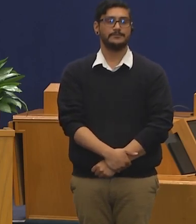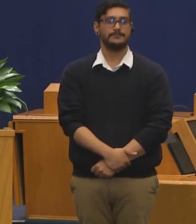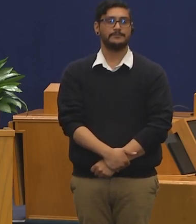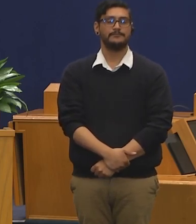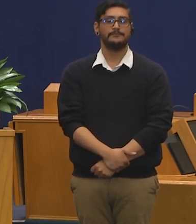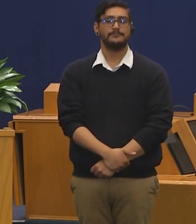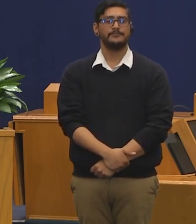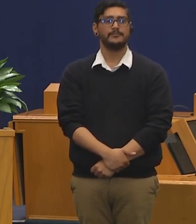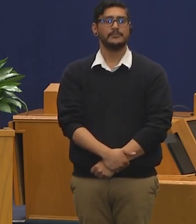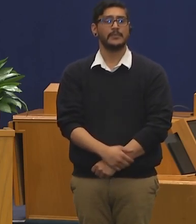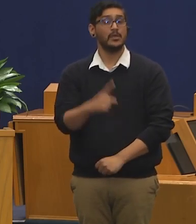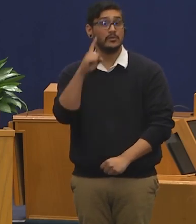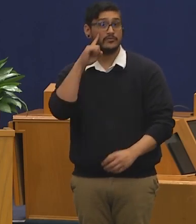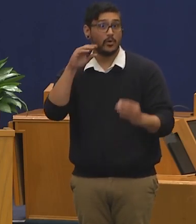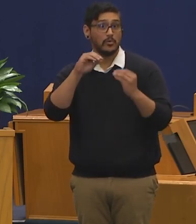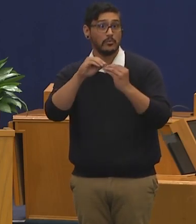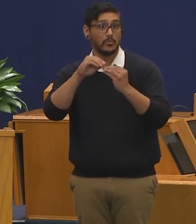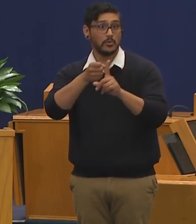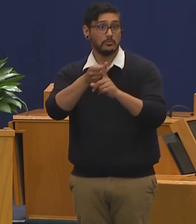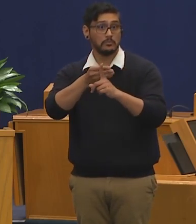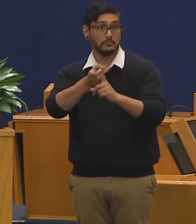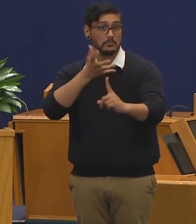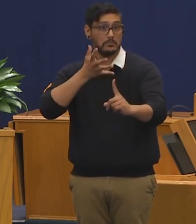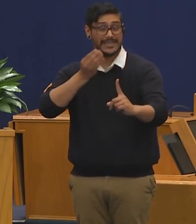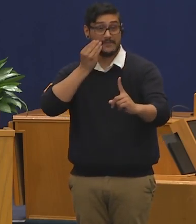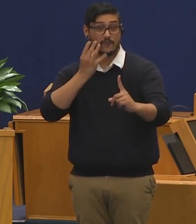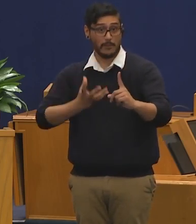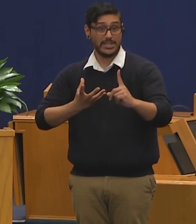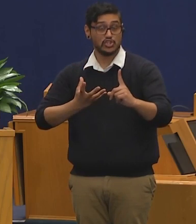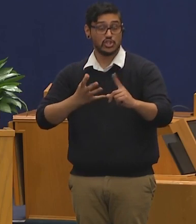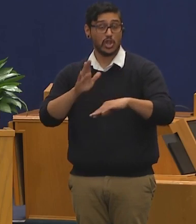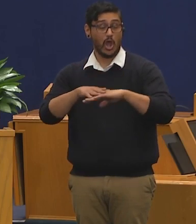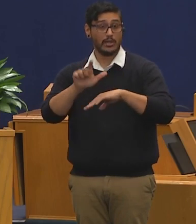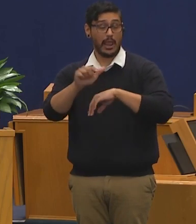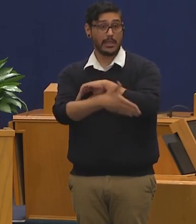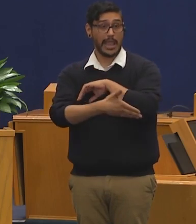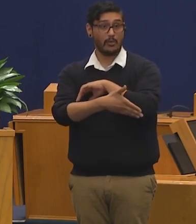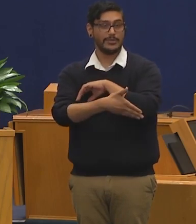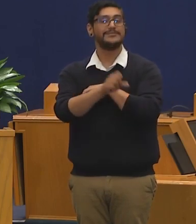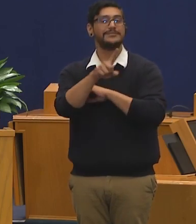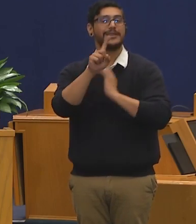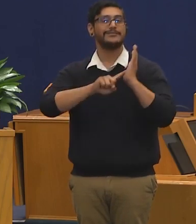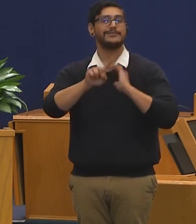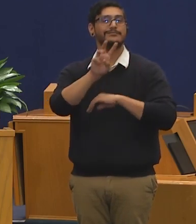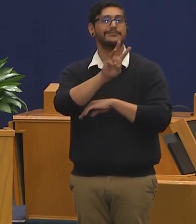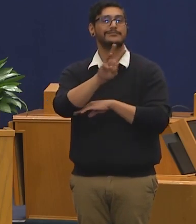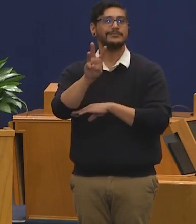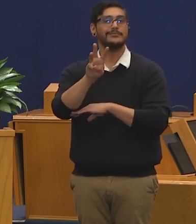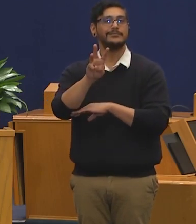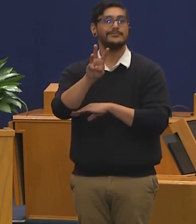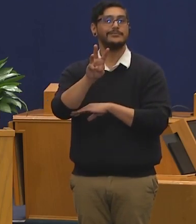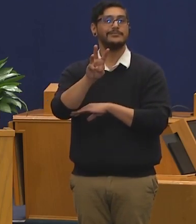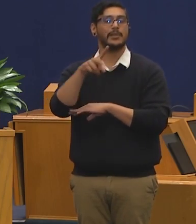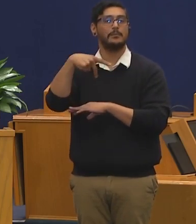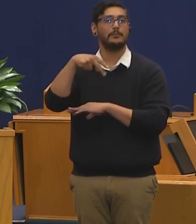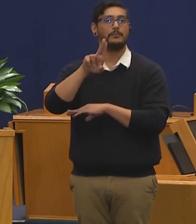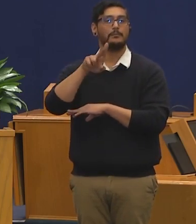Puedes ver el informe actualizado de los casos del Condado de Los Ángeles en el sitio web del Departamento de Salud